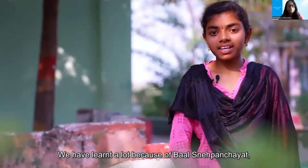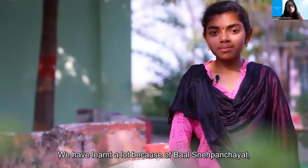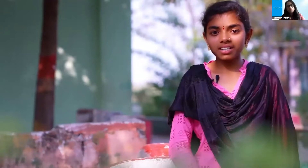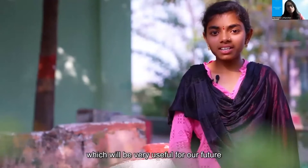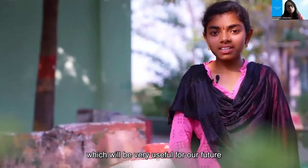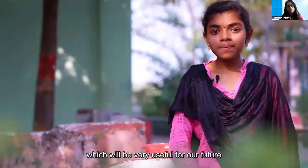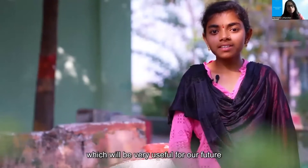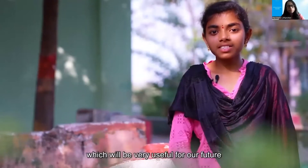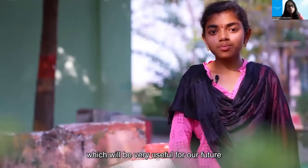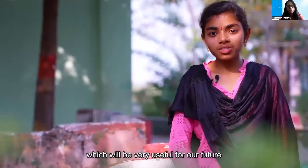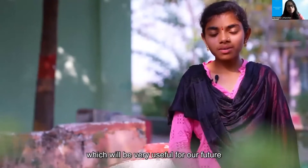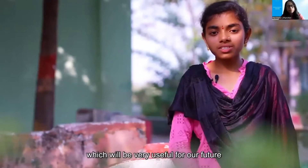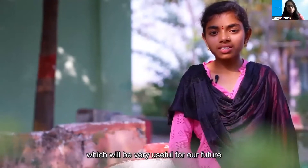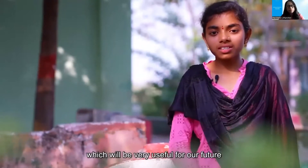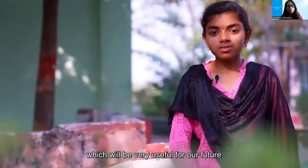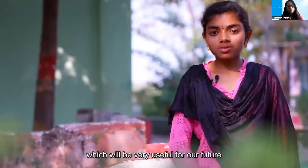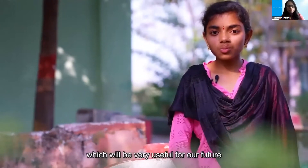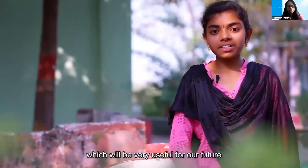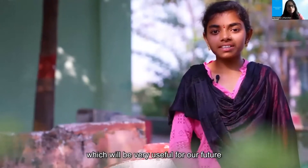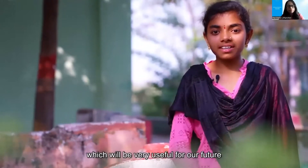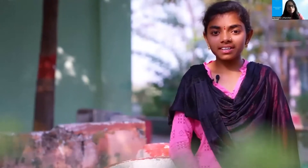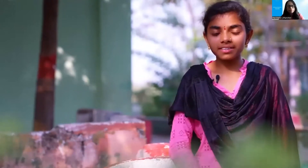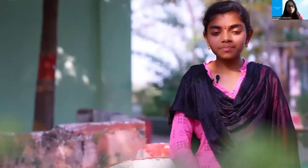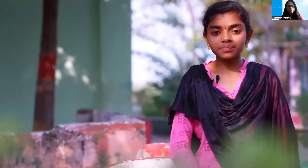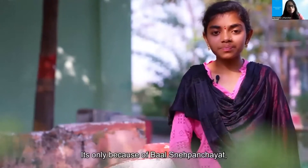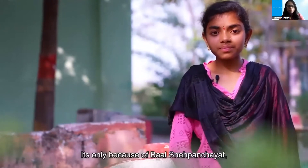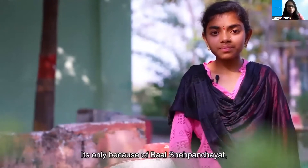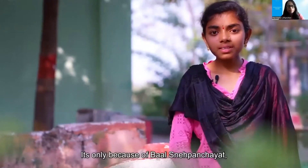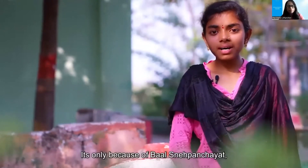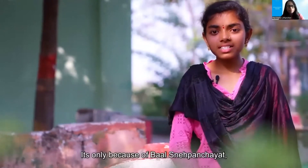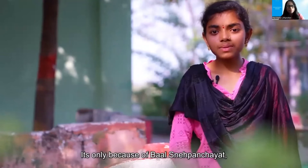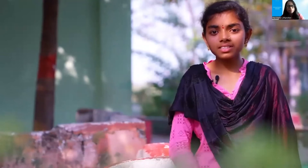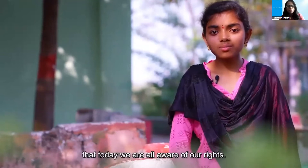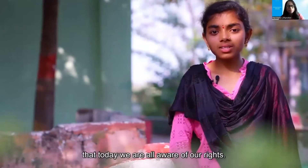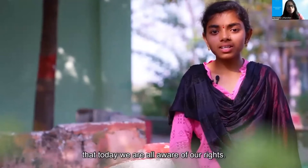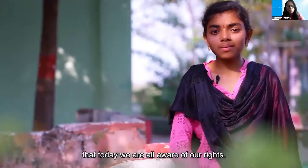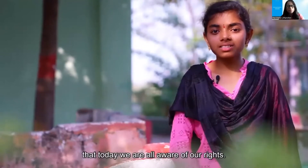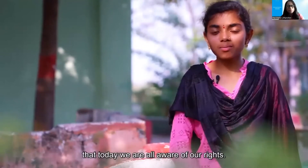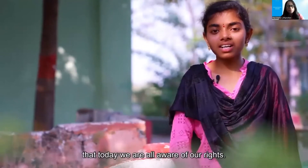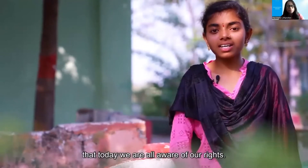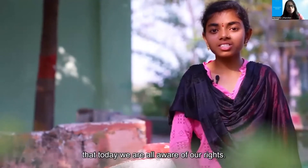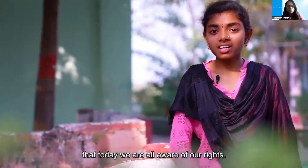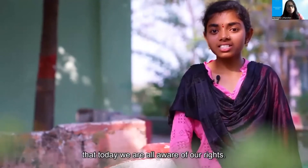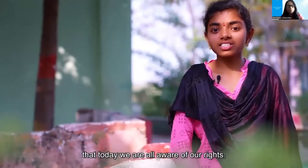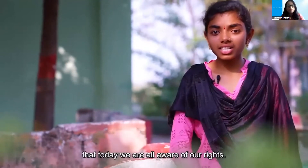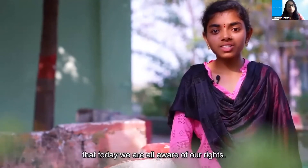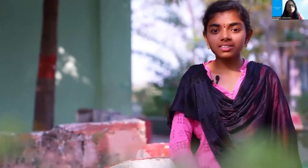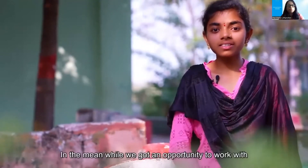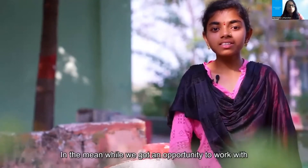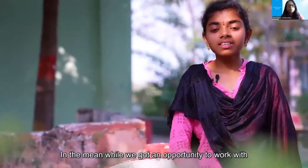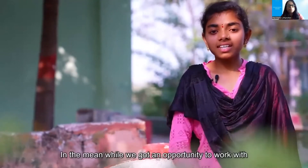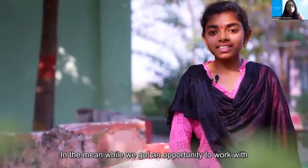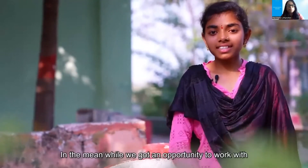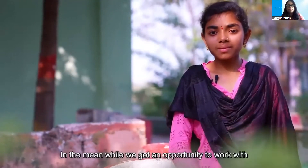खूप काही शिकायला मिळाले जे पुढच्या भविष्यात उपयोगी ठरणार आहे. बालस्नेही पंचायतमुळे आम्हा सर्व बालकांना आमच्या